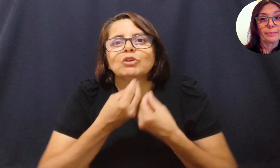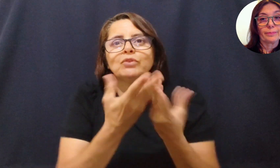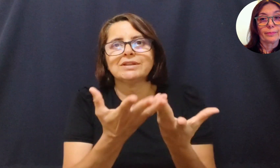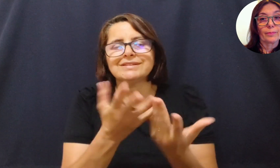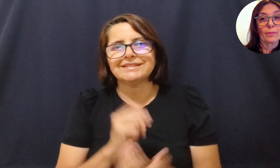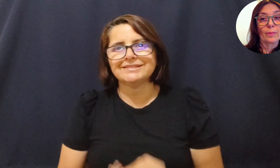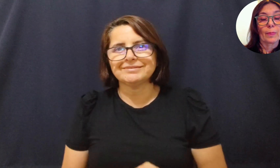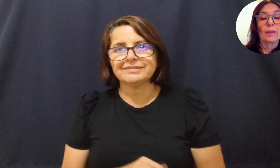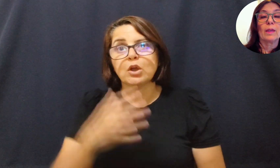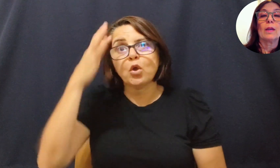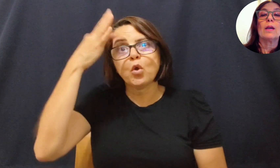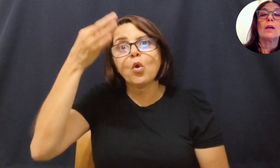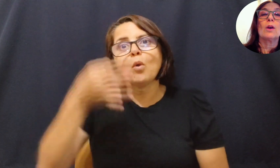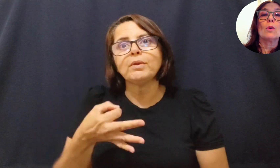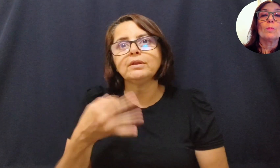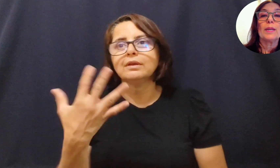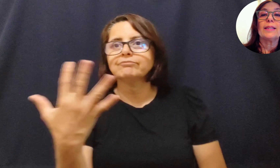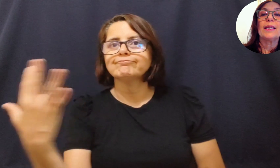vida.